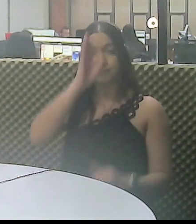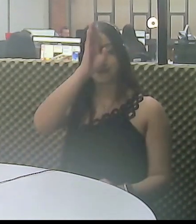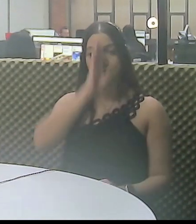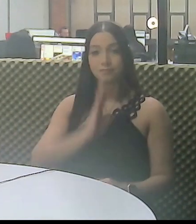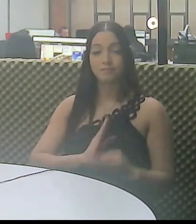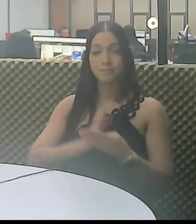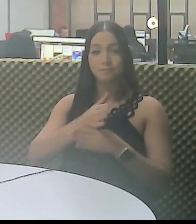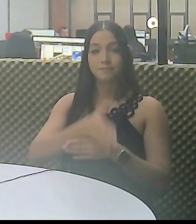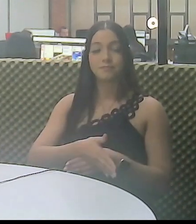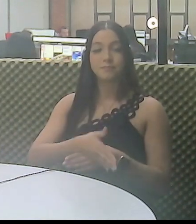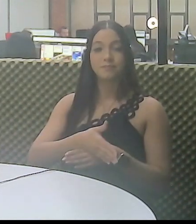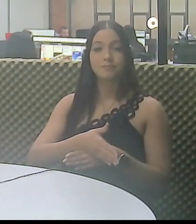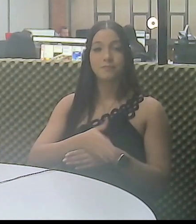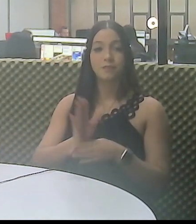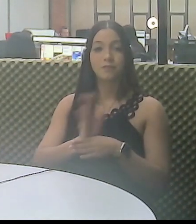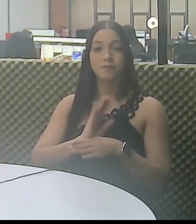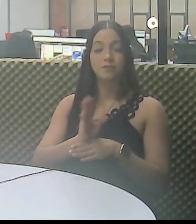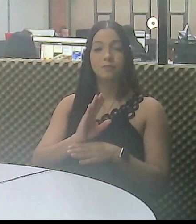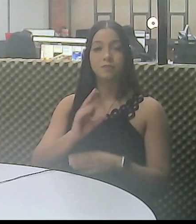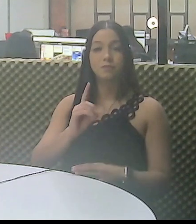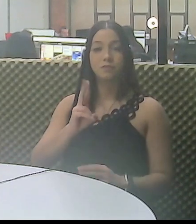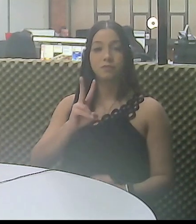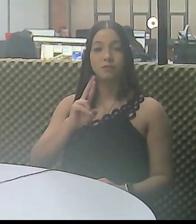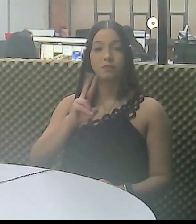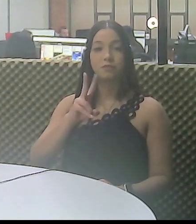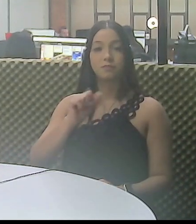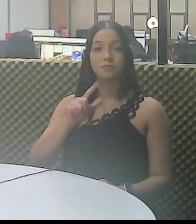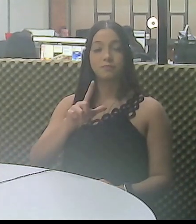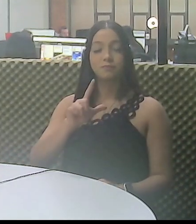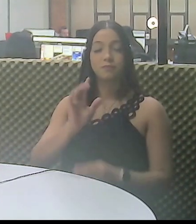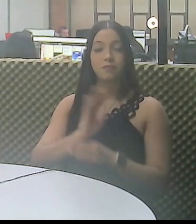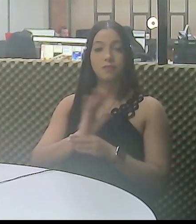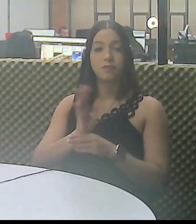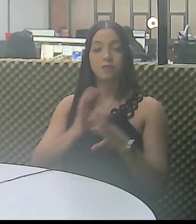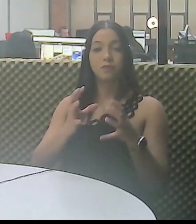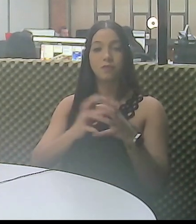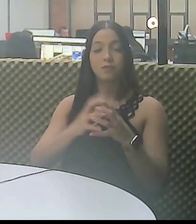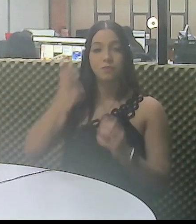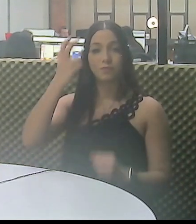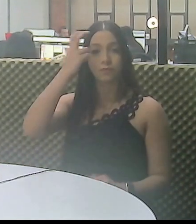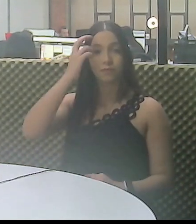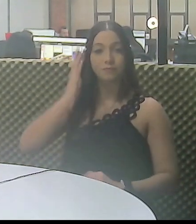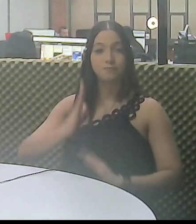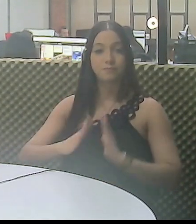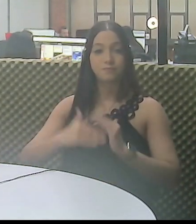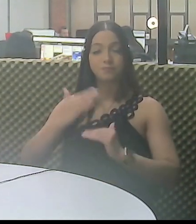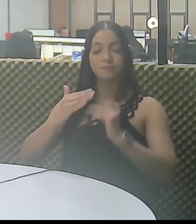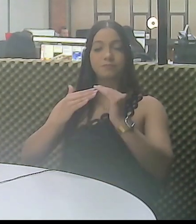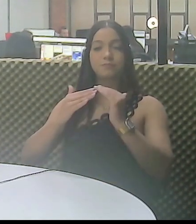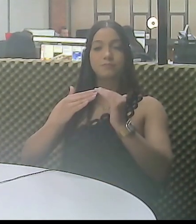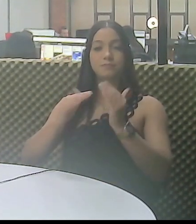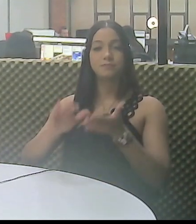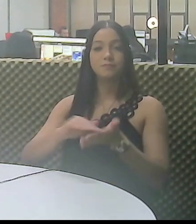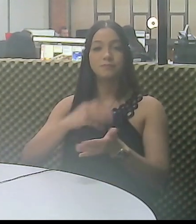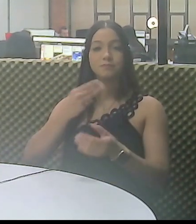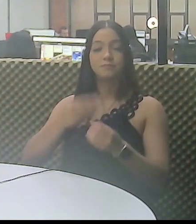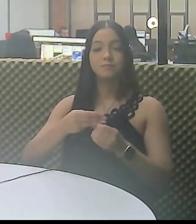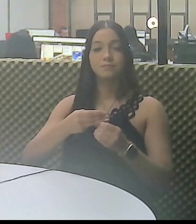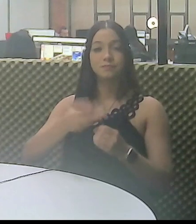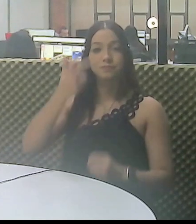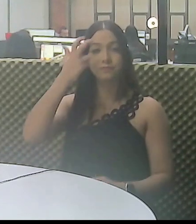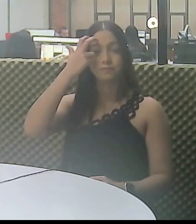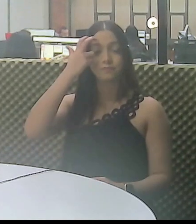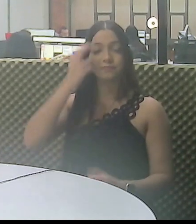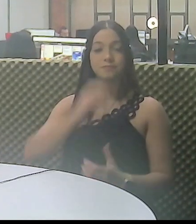a exibição do filme Durval Discos faz parte do projeto Cine Clube Cultura, desenvolvido pela Secretaria Municipal